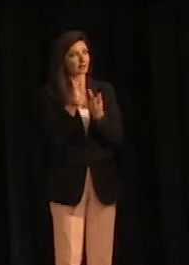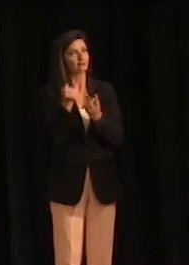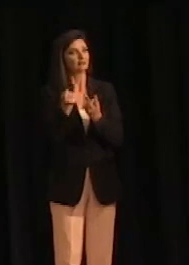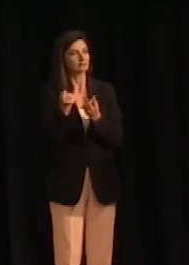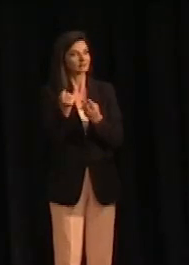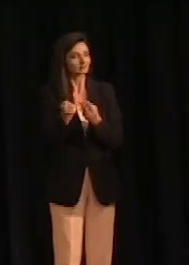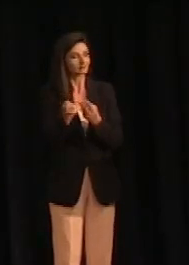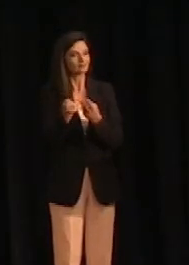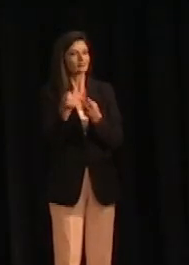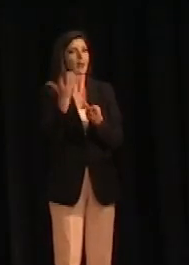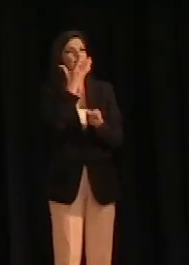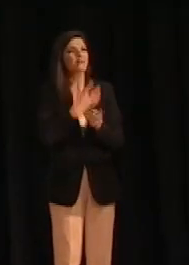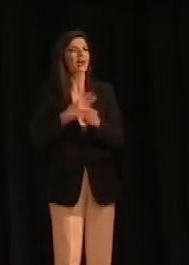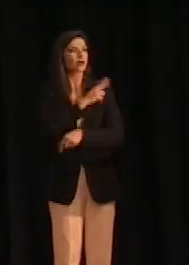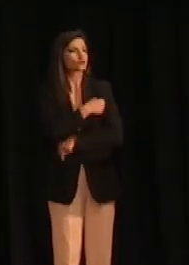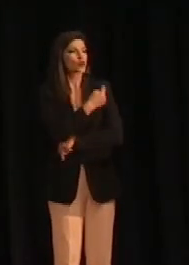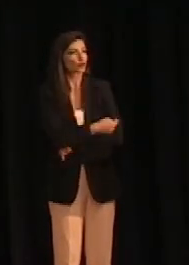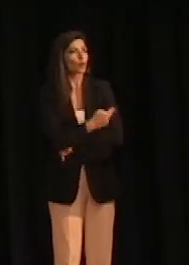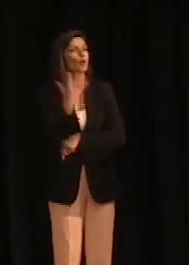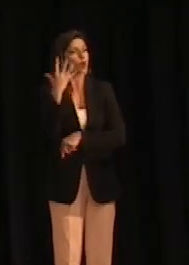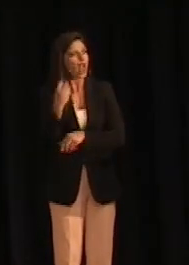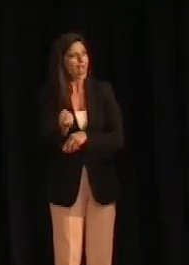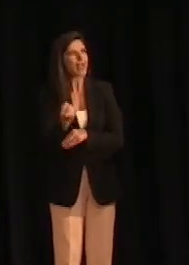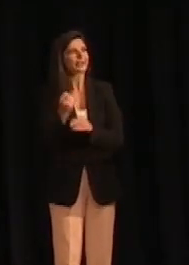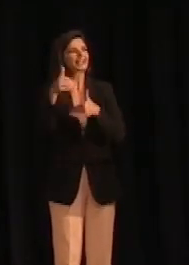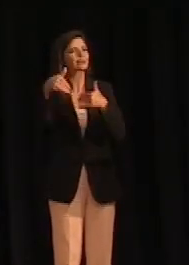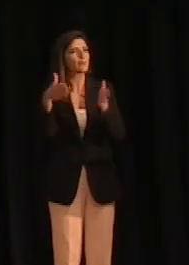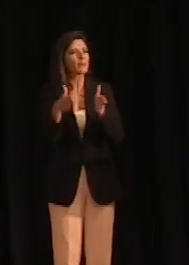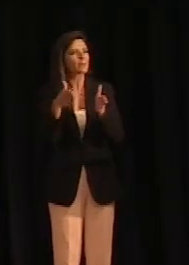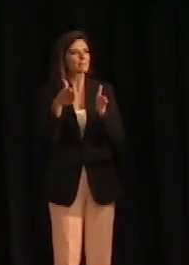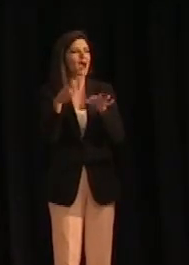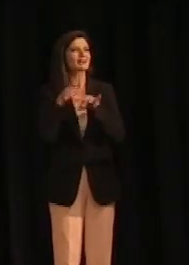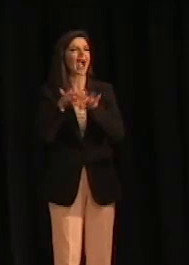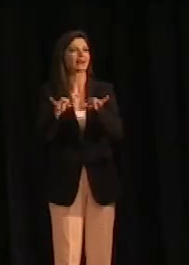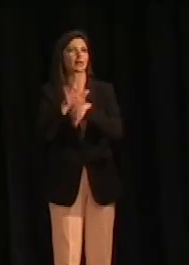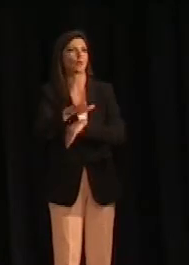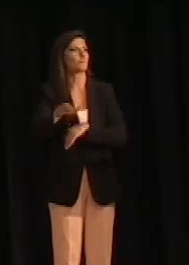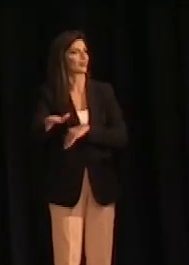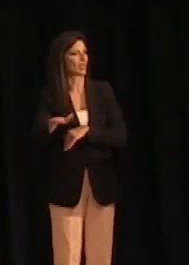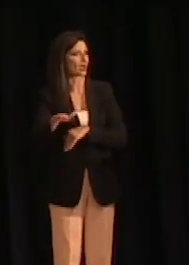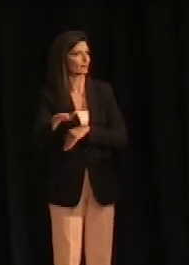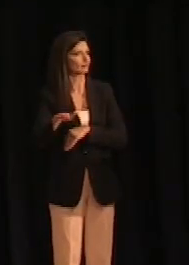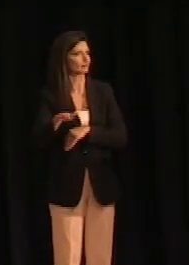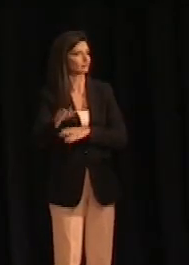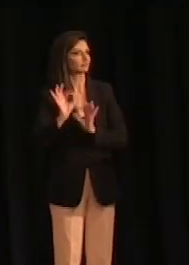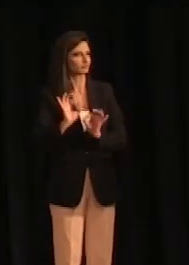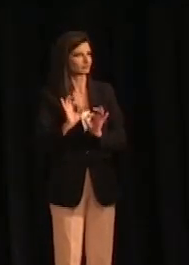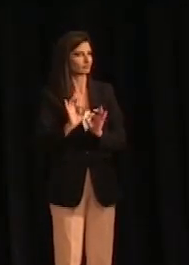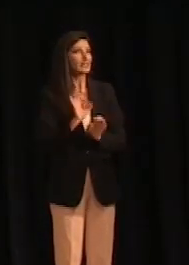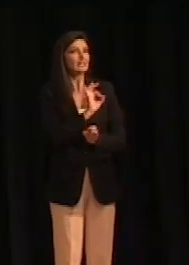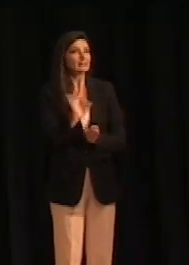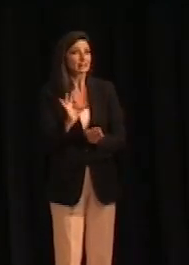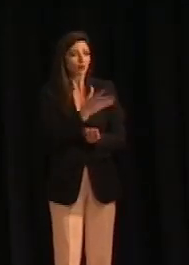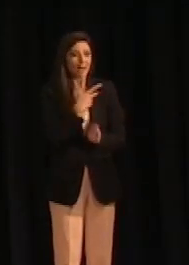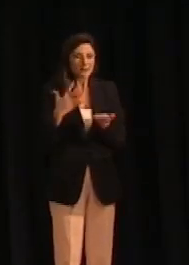κλινική του Μακαρίου Νοσοκομείου. Τι πιο μεγαλειώδες μνημόσυνο και πόση αγαλίωση νιώθει ο μικρός